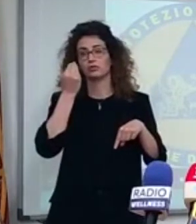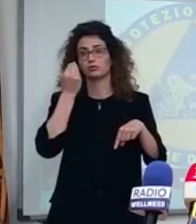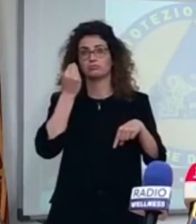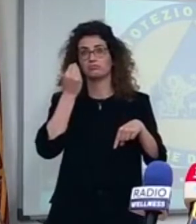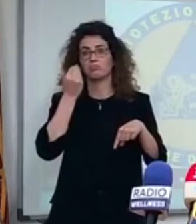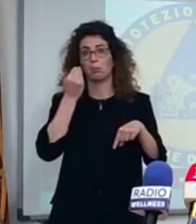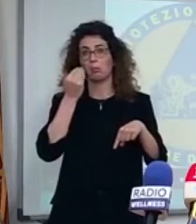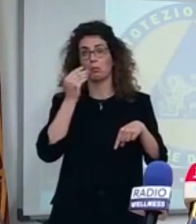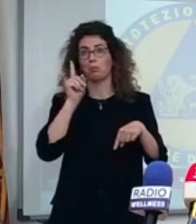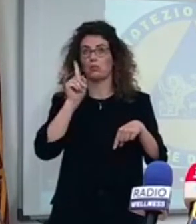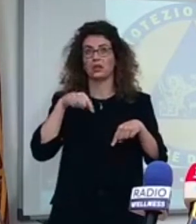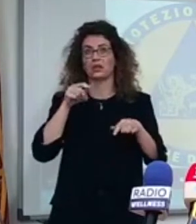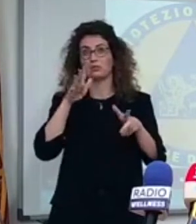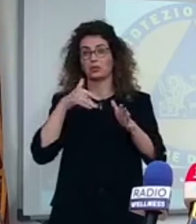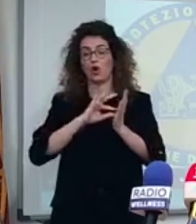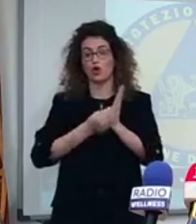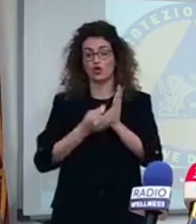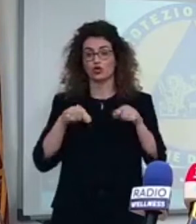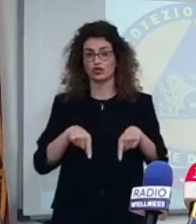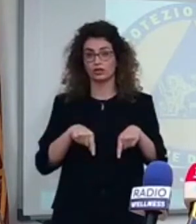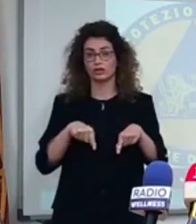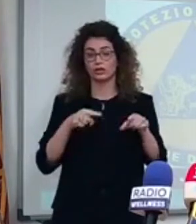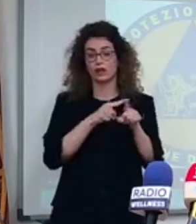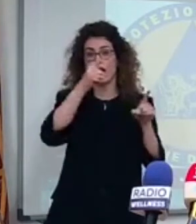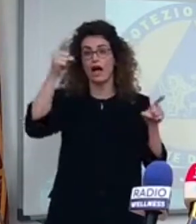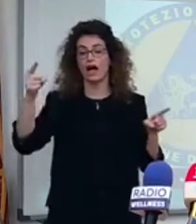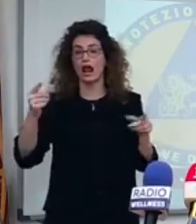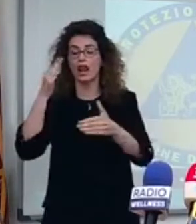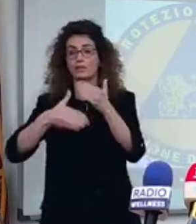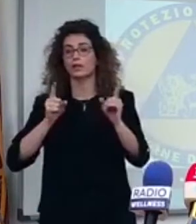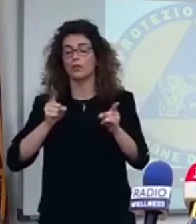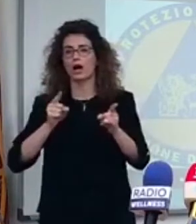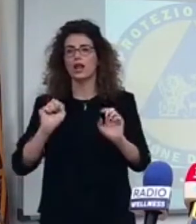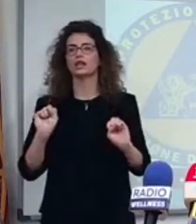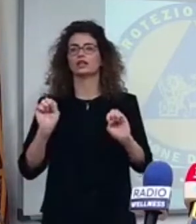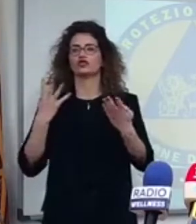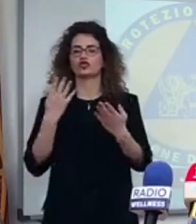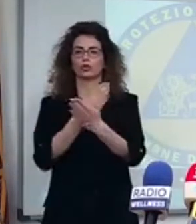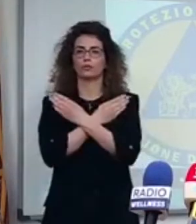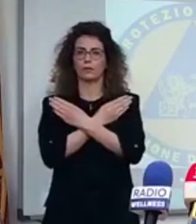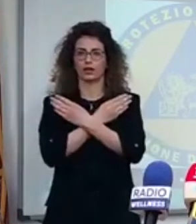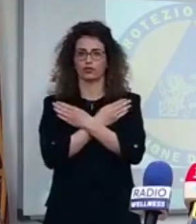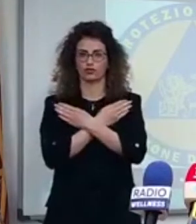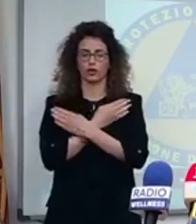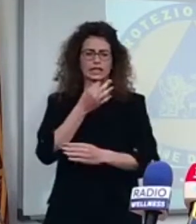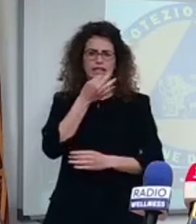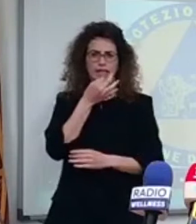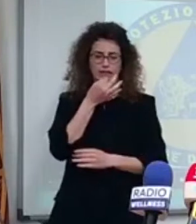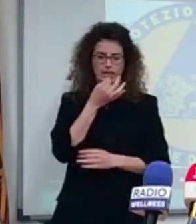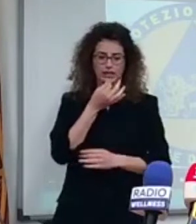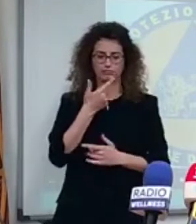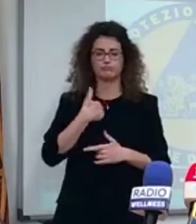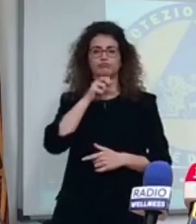più o meno nella giornata di oggi al 19 di maggio. Cosa vuol dire? Vuol dire che